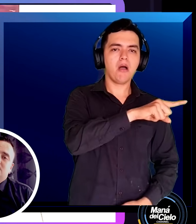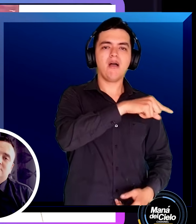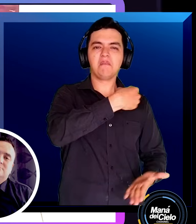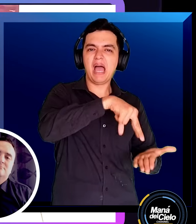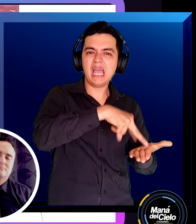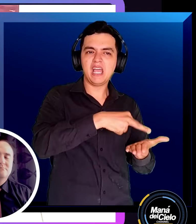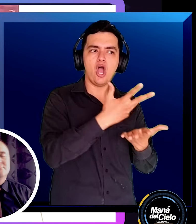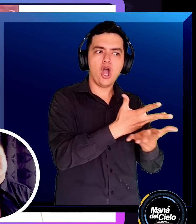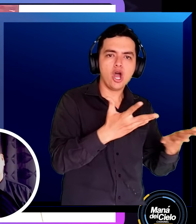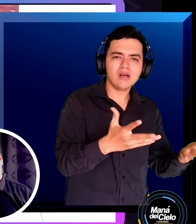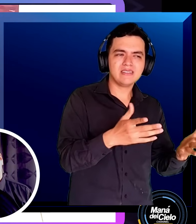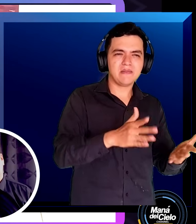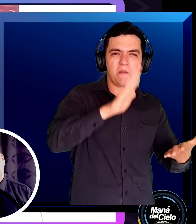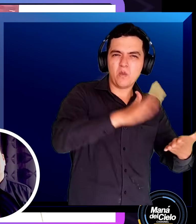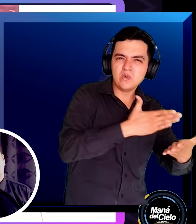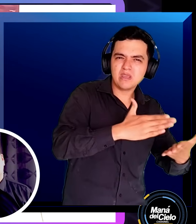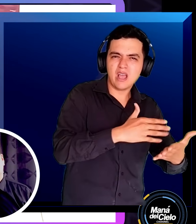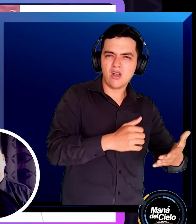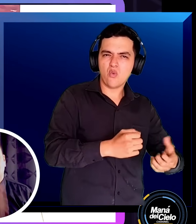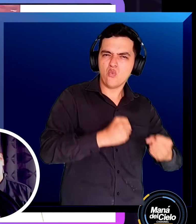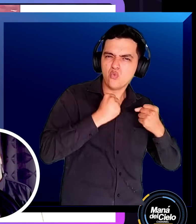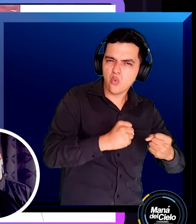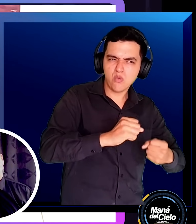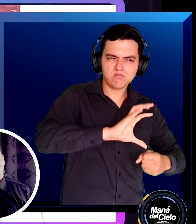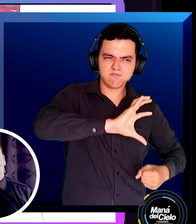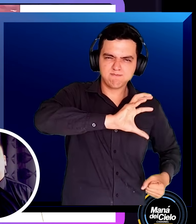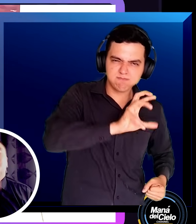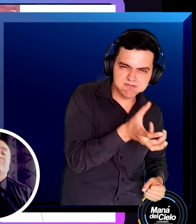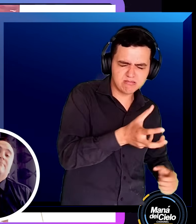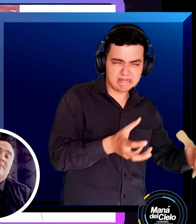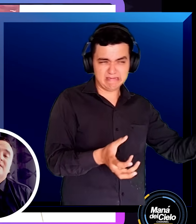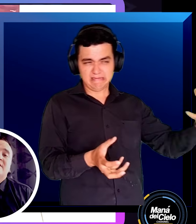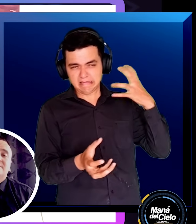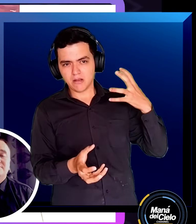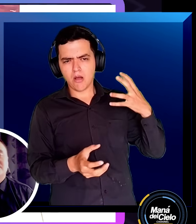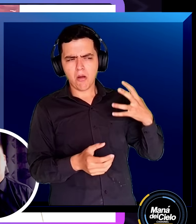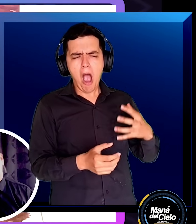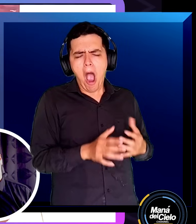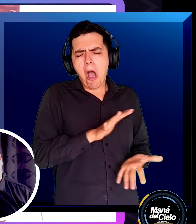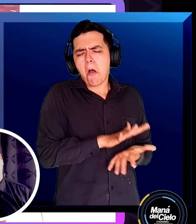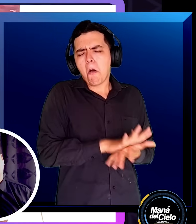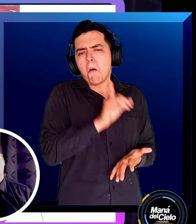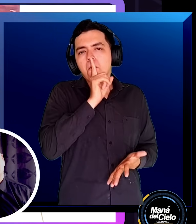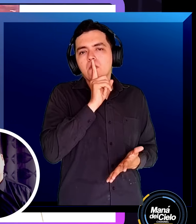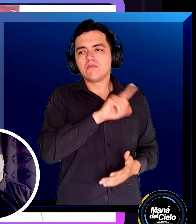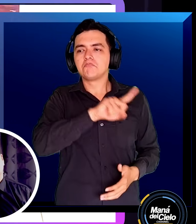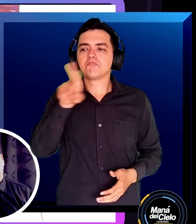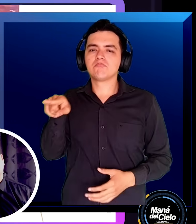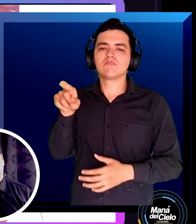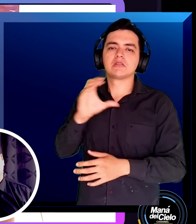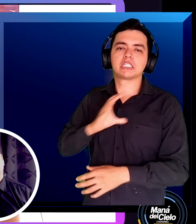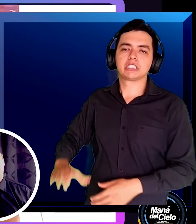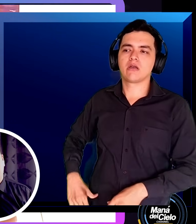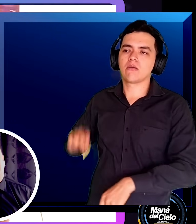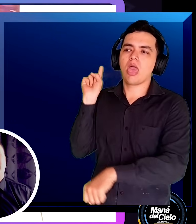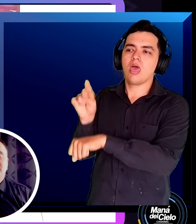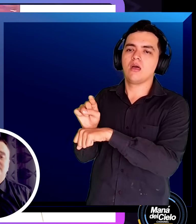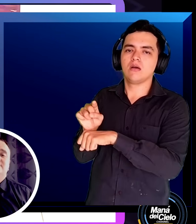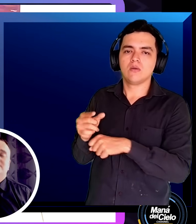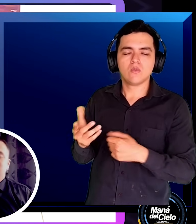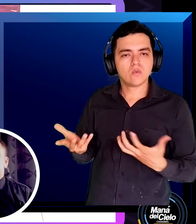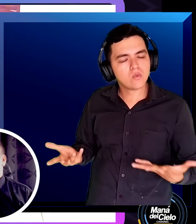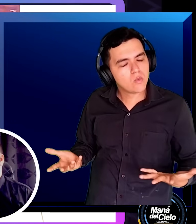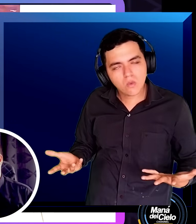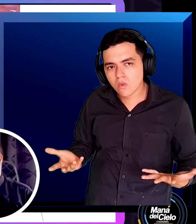No hay afán, no hay que irse. Usted dele rienda suelta al Espíritu Santo.